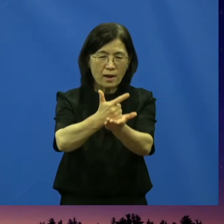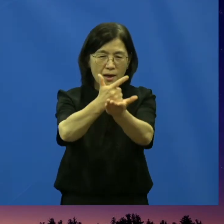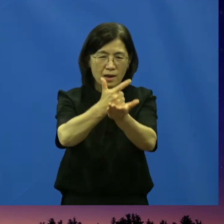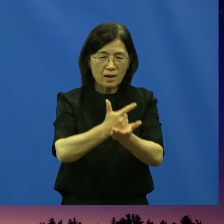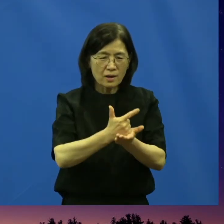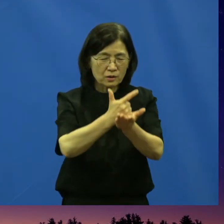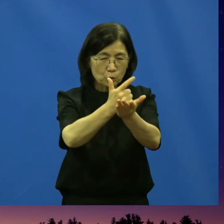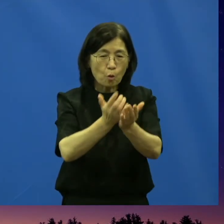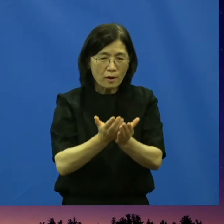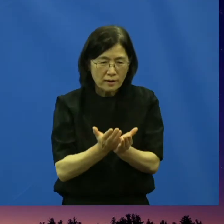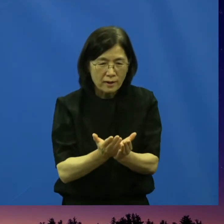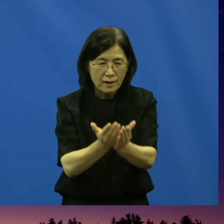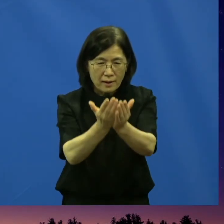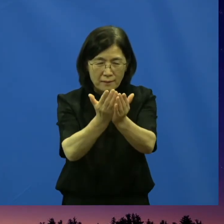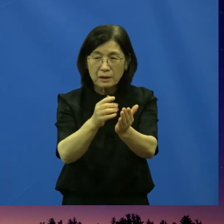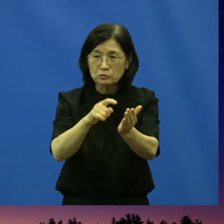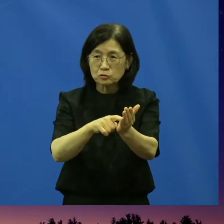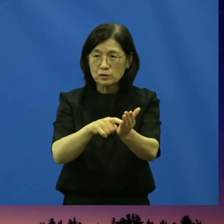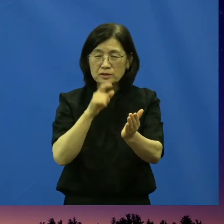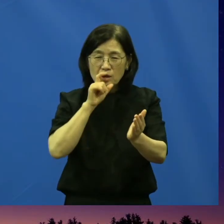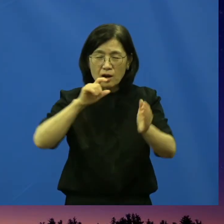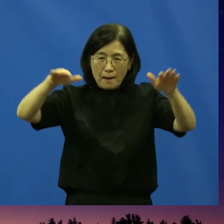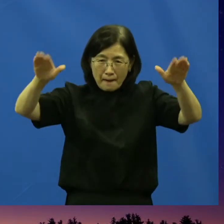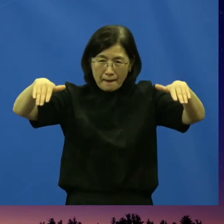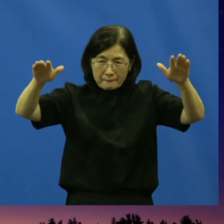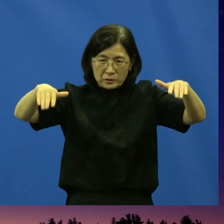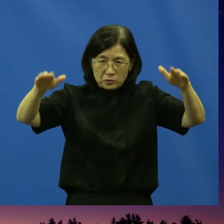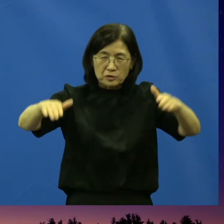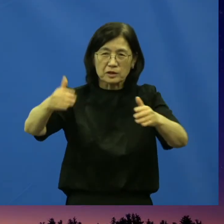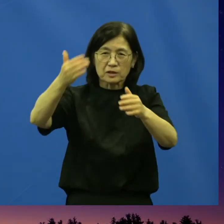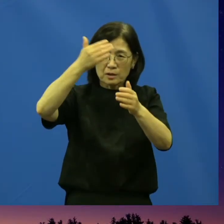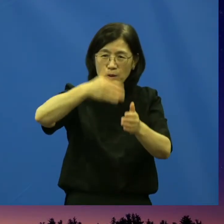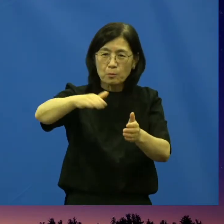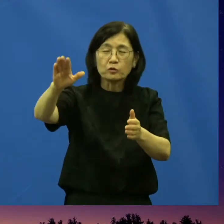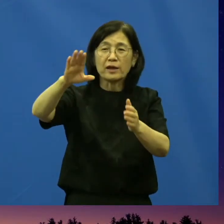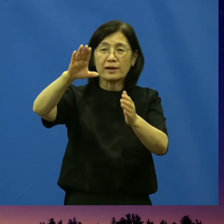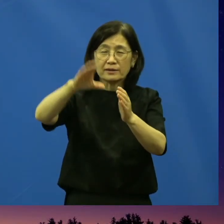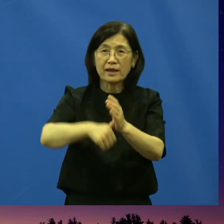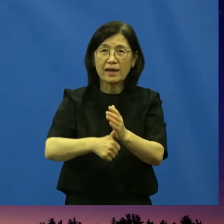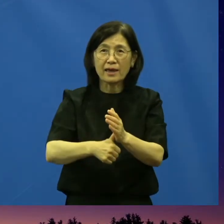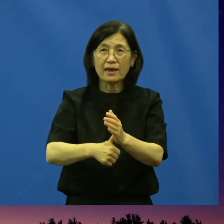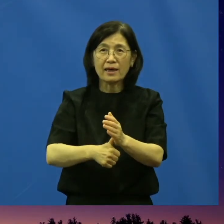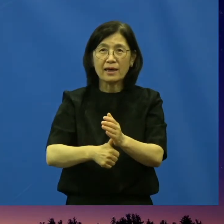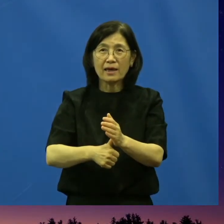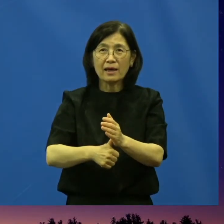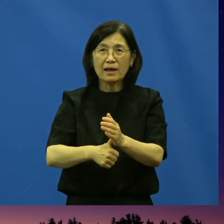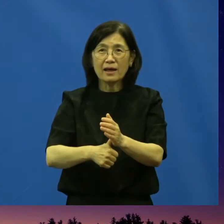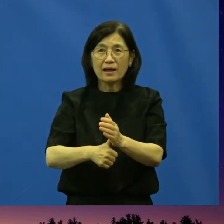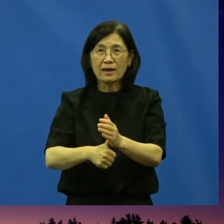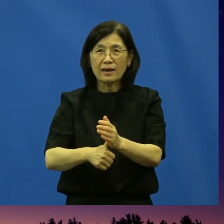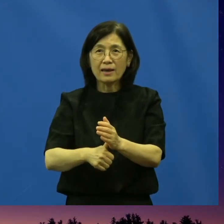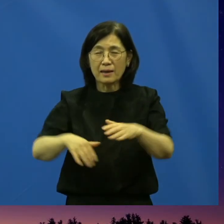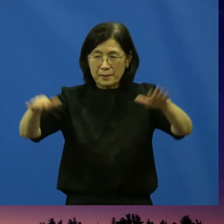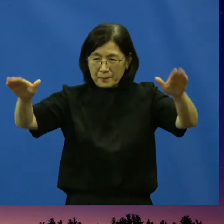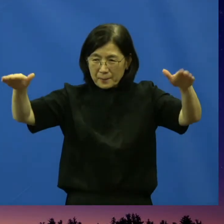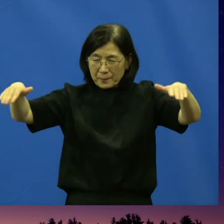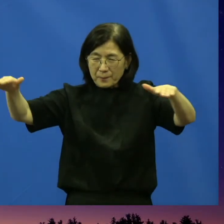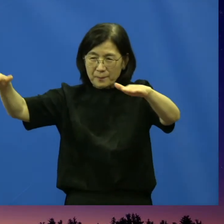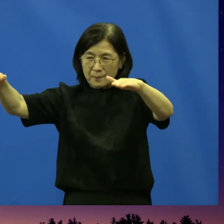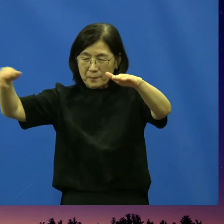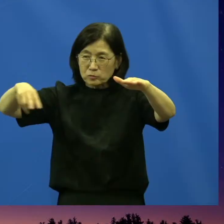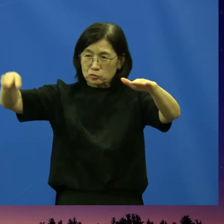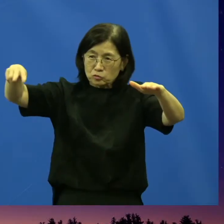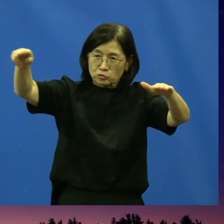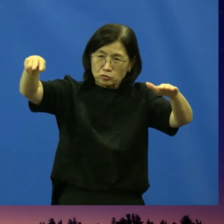비둘기에 보내는데 이게 정처 없는 거예요. 앉을 곳이 없는 거예요. 방주 밖에는 휴식도